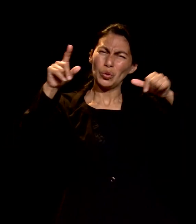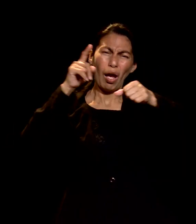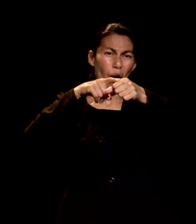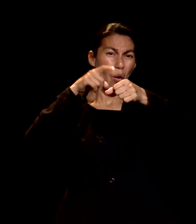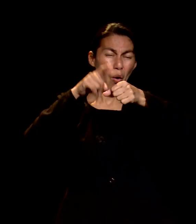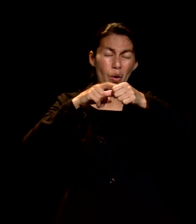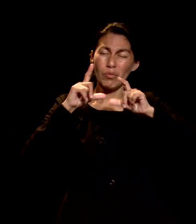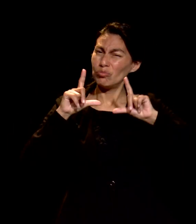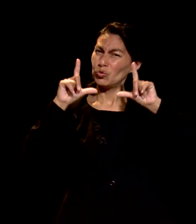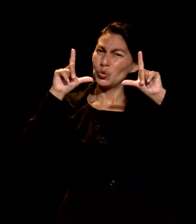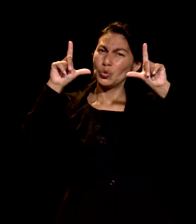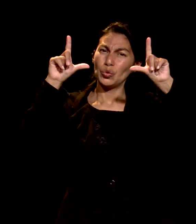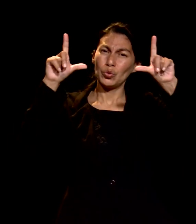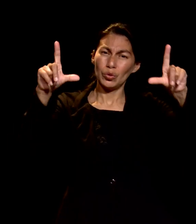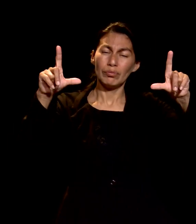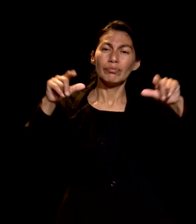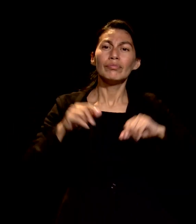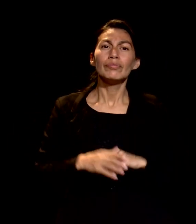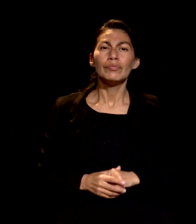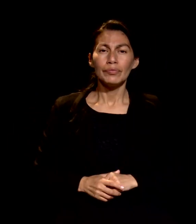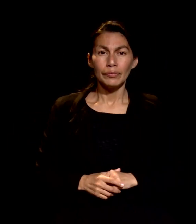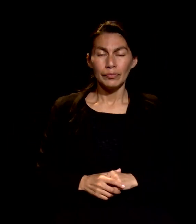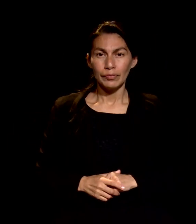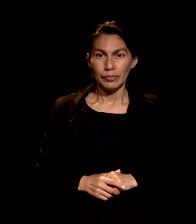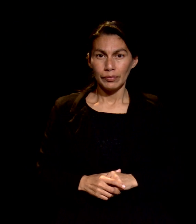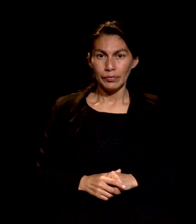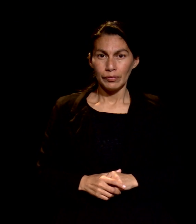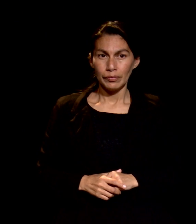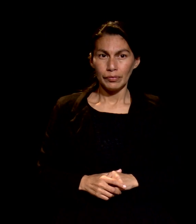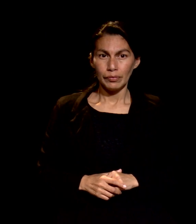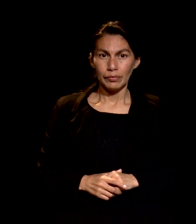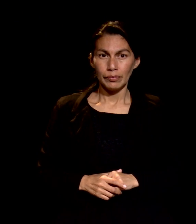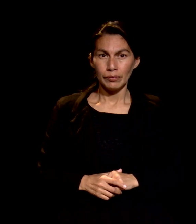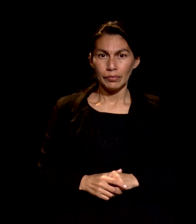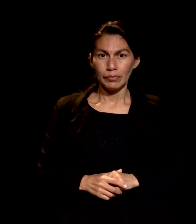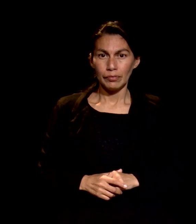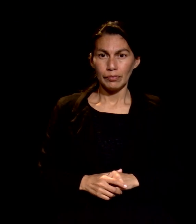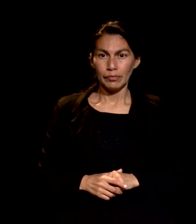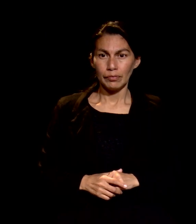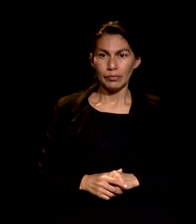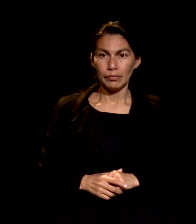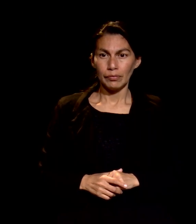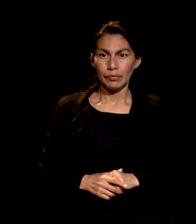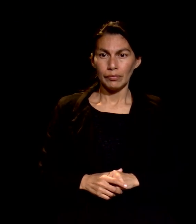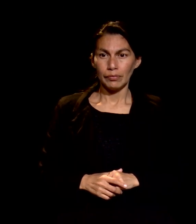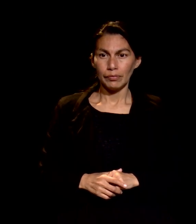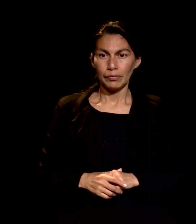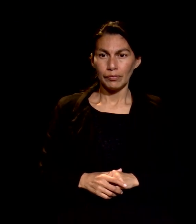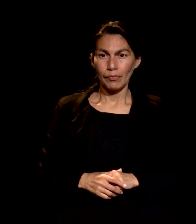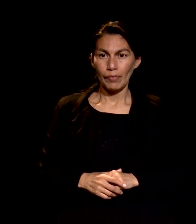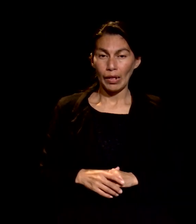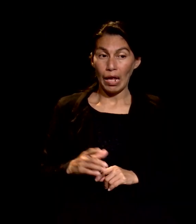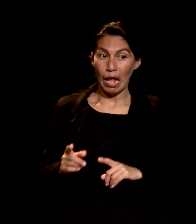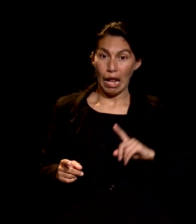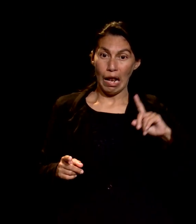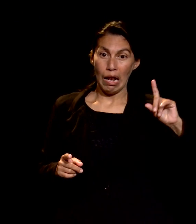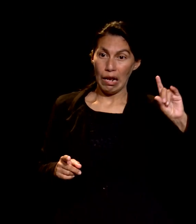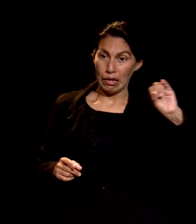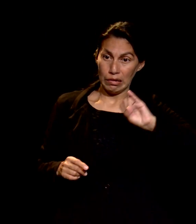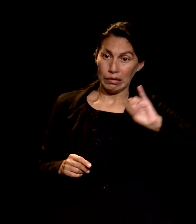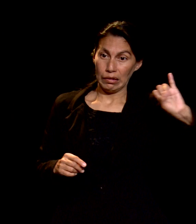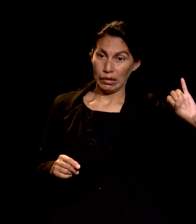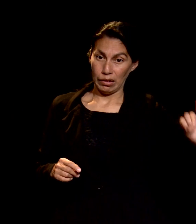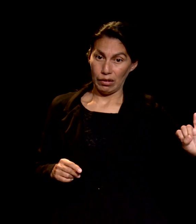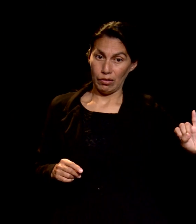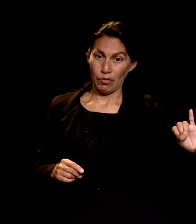todo color. En esa pantalla estaba del lado izquierdo un